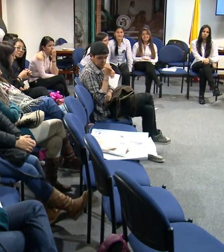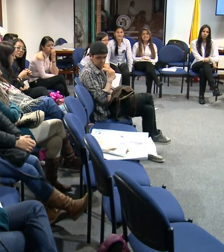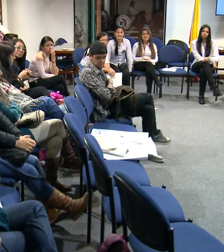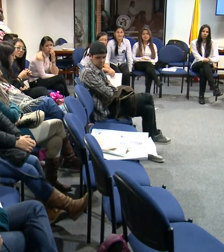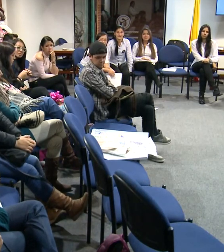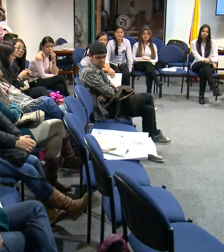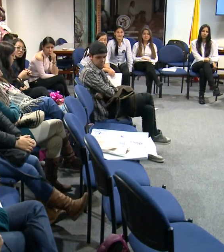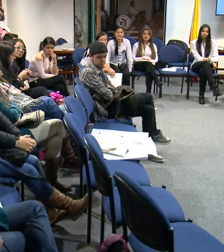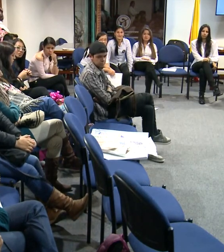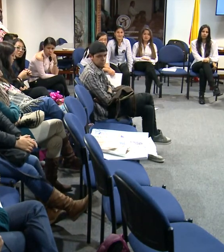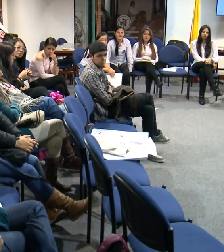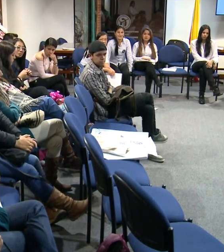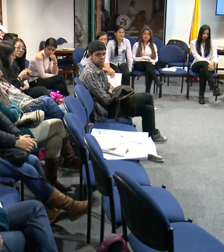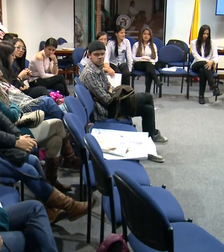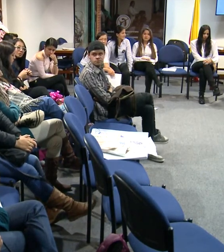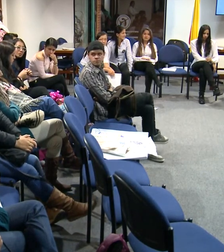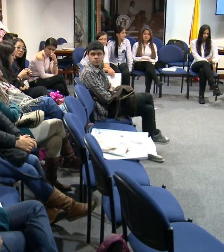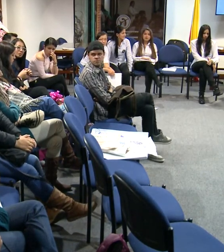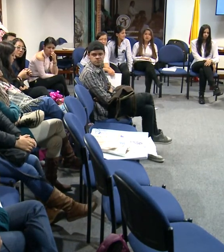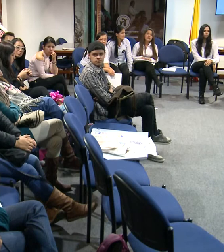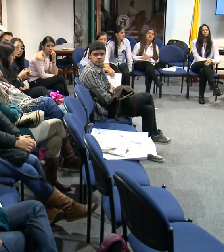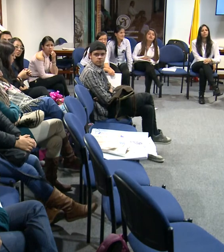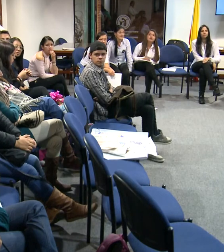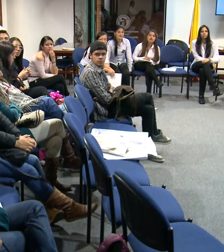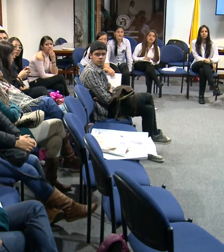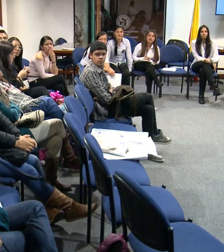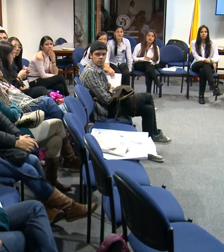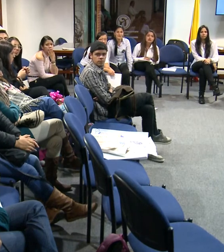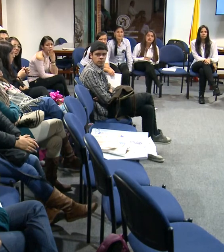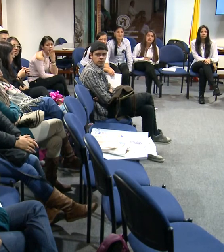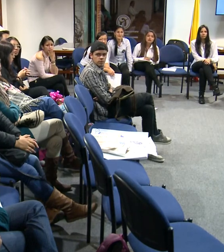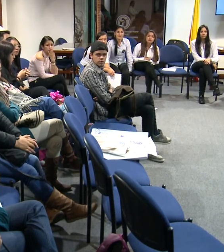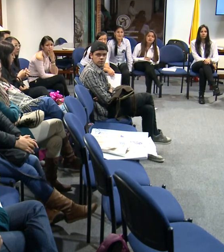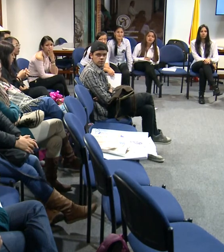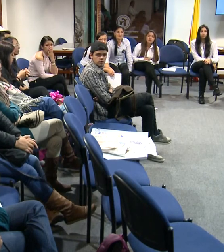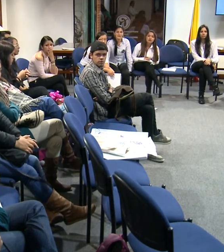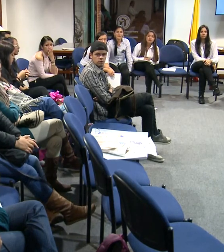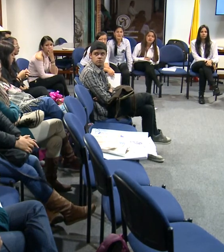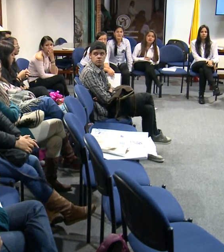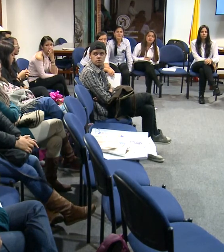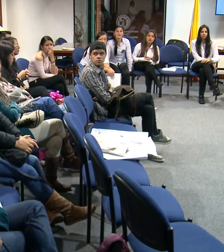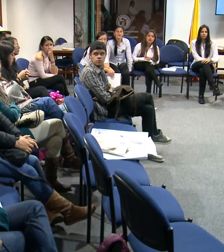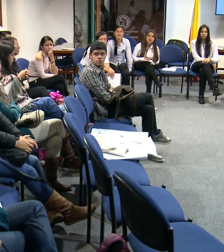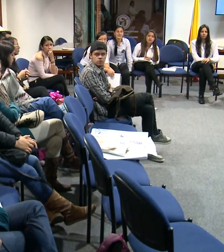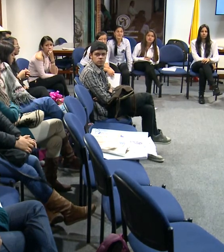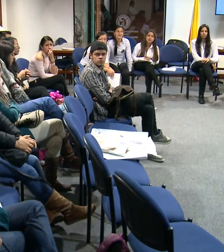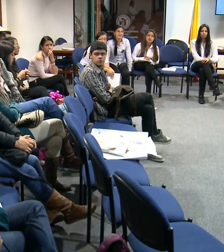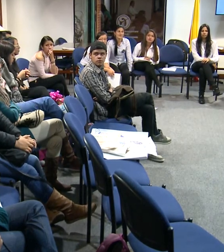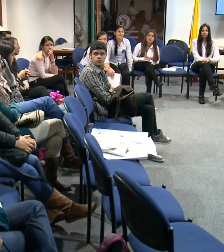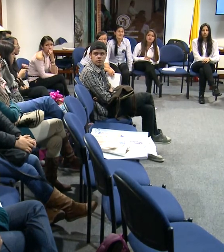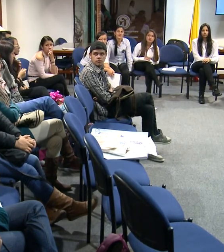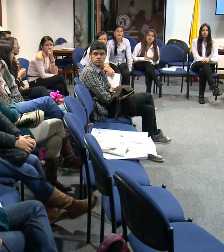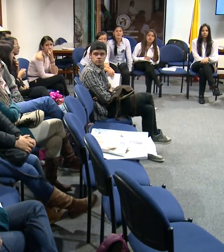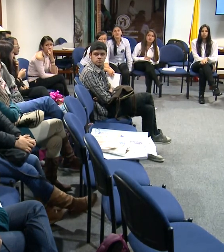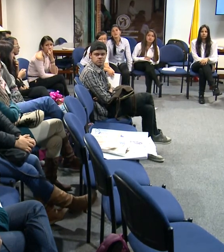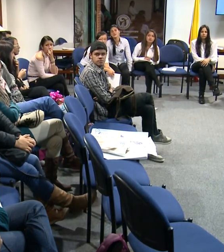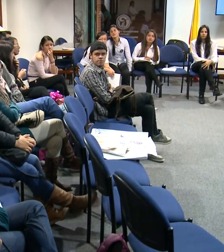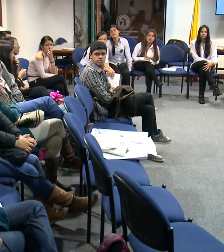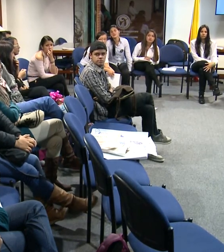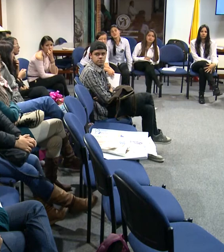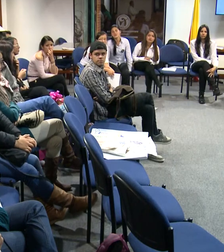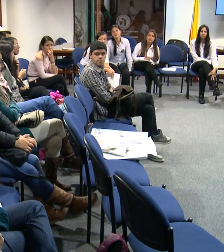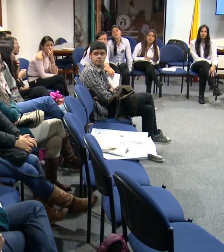La primera, uno en relación, digamos, que a los antecedentes, no sé si lo revisaron y si lo hicieron,